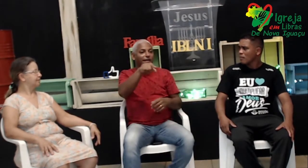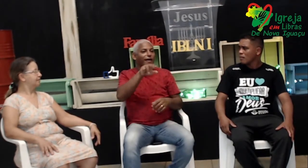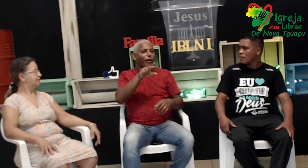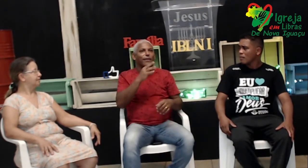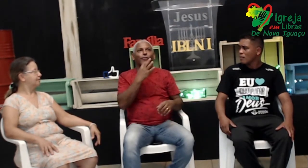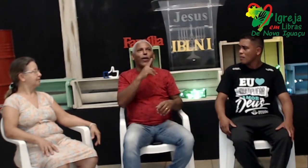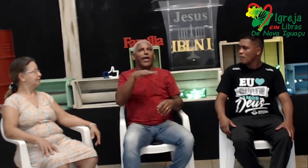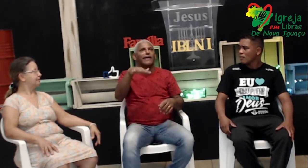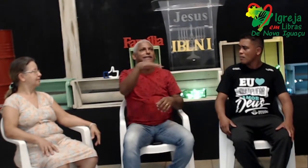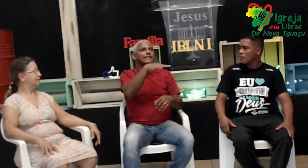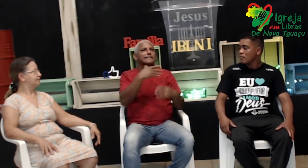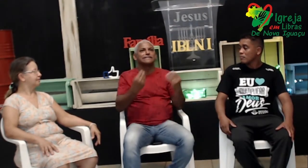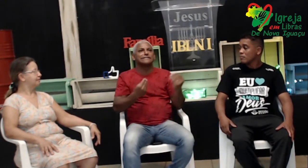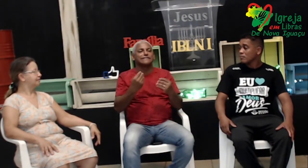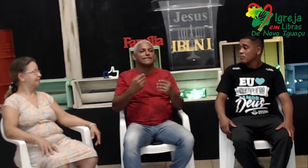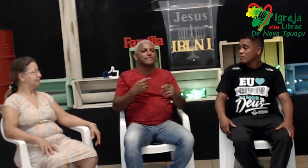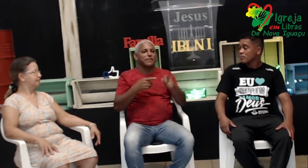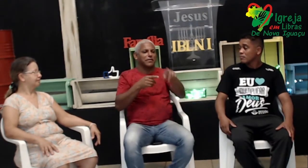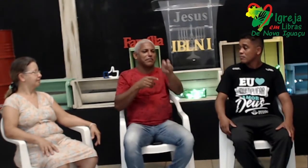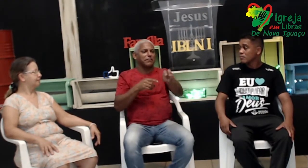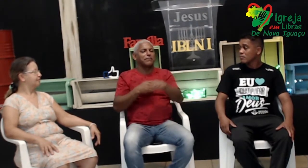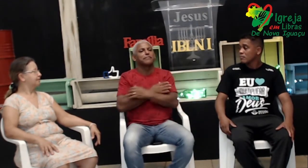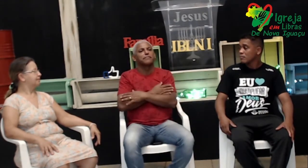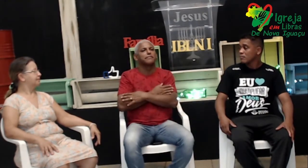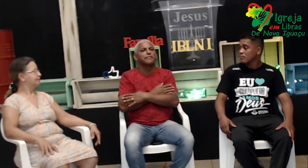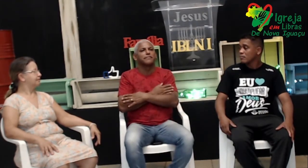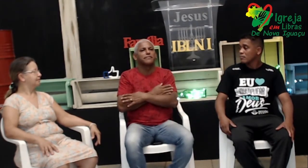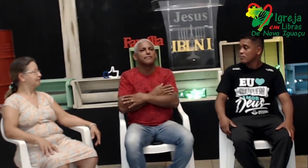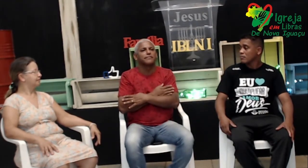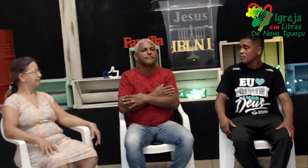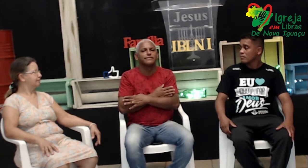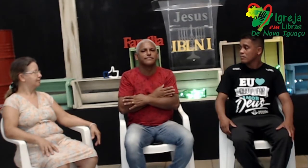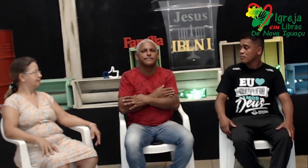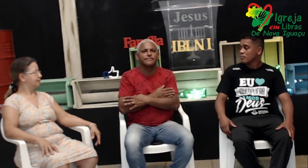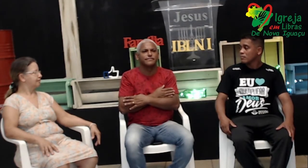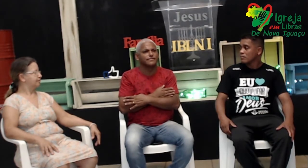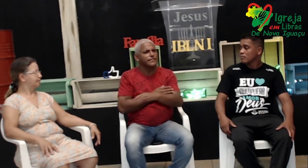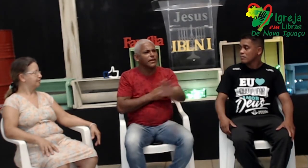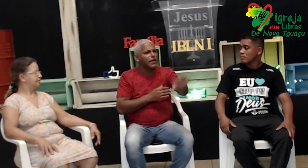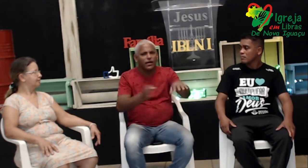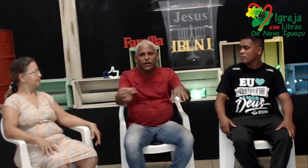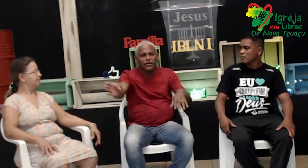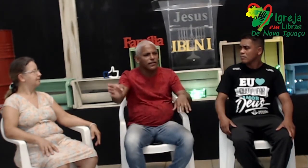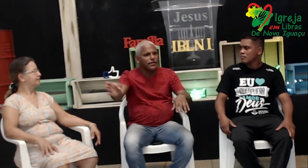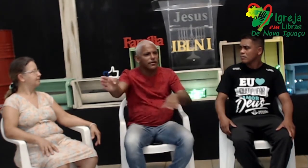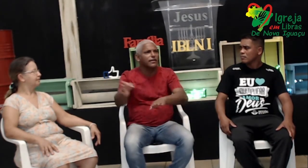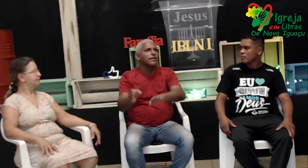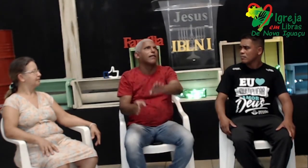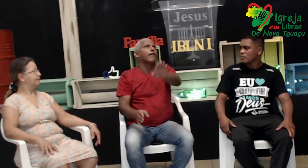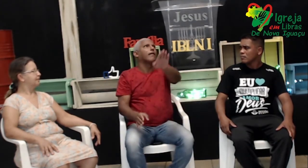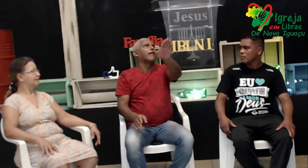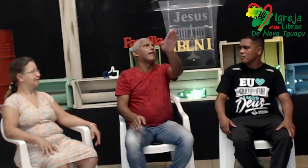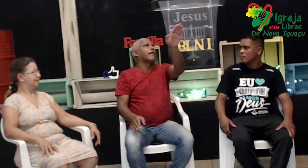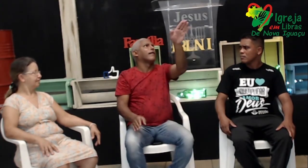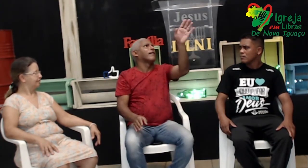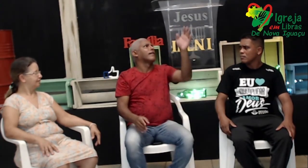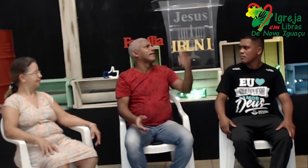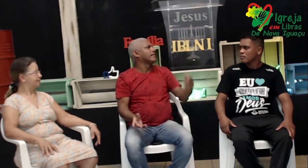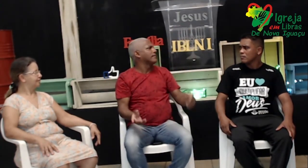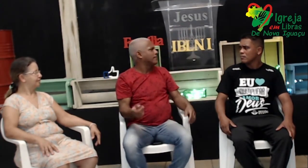Eu era mais novo e não conhecia ali aquele lugar. E aí então eu vi que ele entrou por